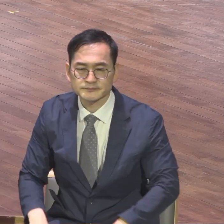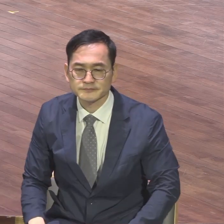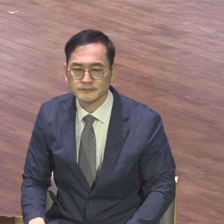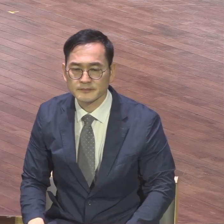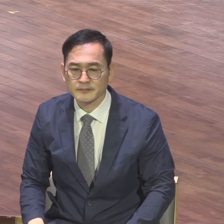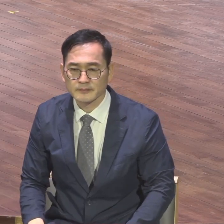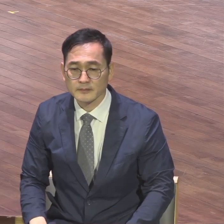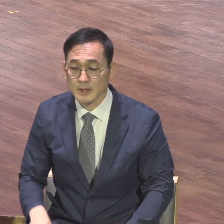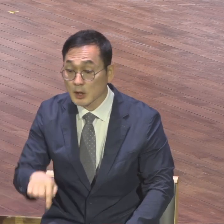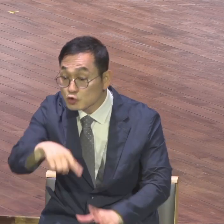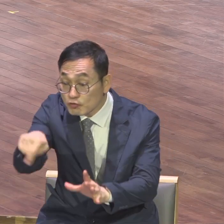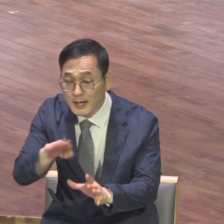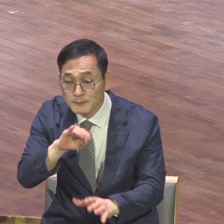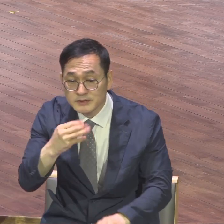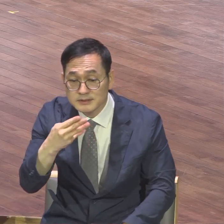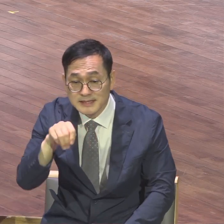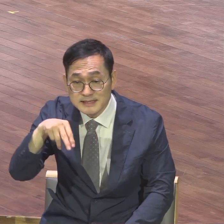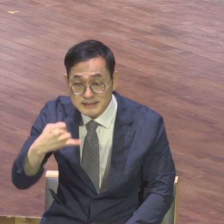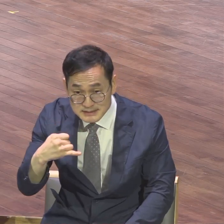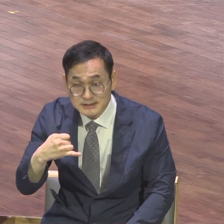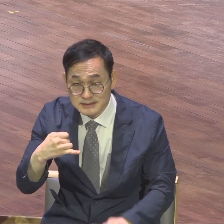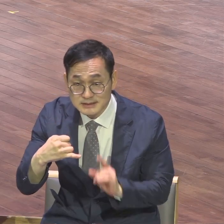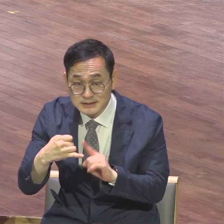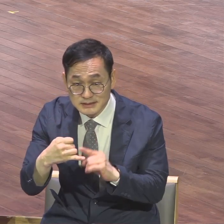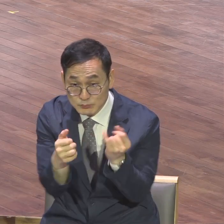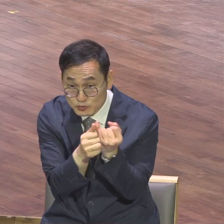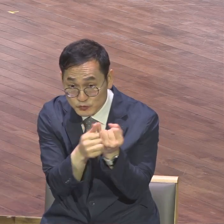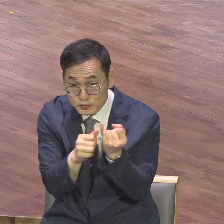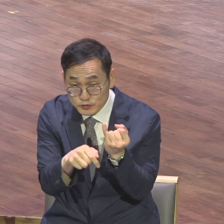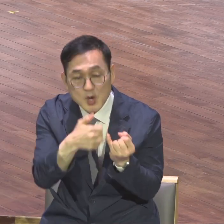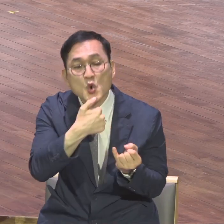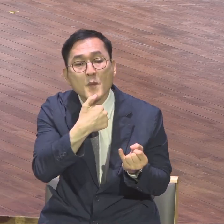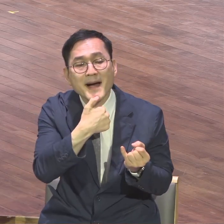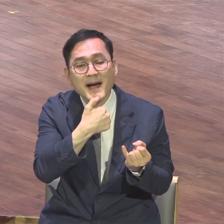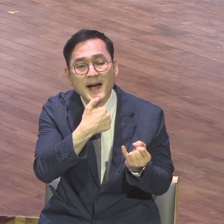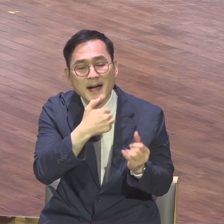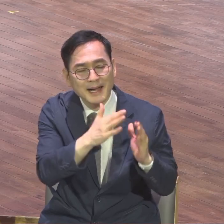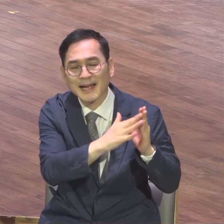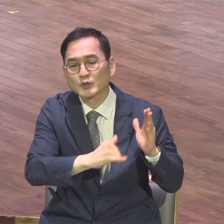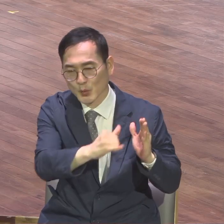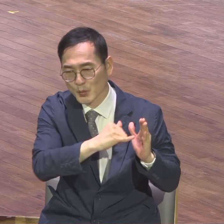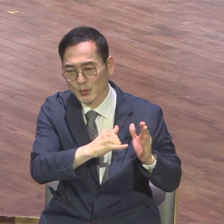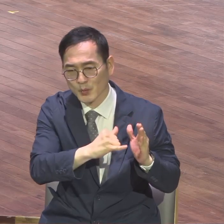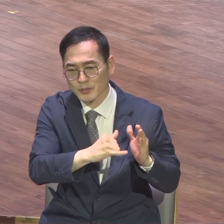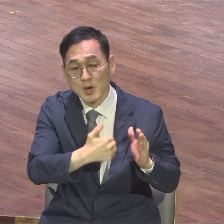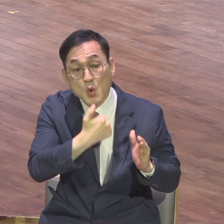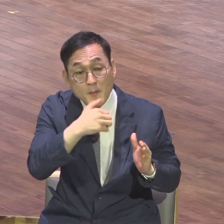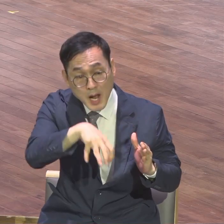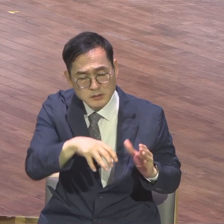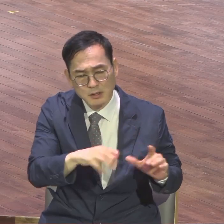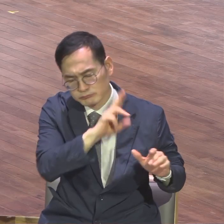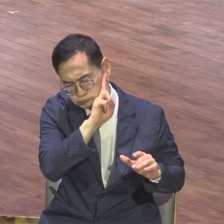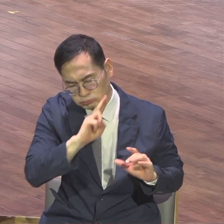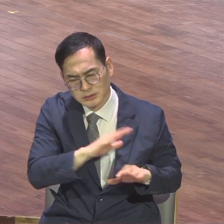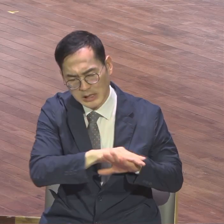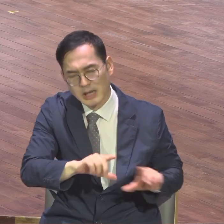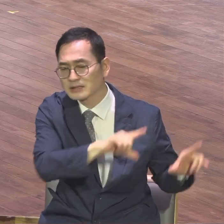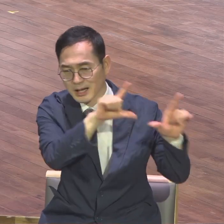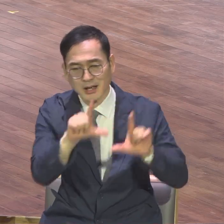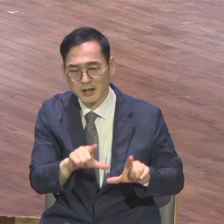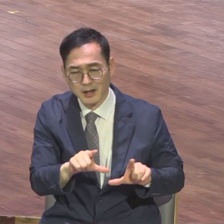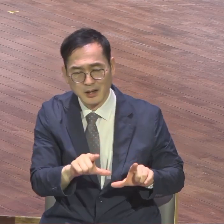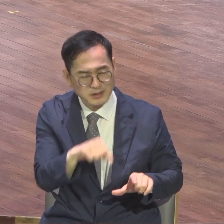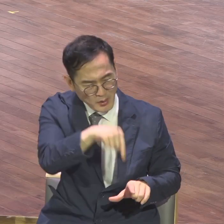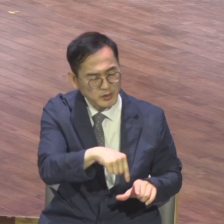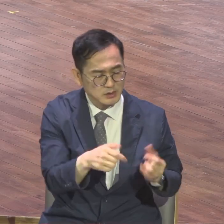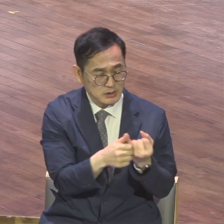브리스길라는 로마의 귀족 가문이에요. 귀족 가문이기 때문에 로마에 있으면 편안하게 살 수 있어요. 그런데 신앙을 지키기